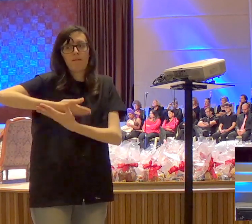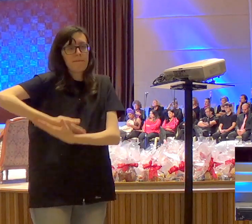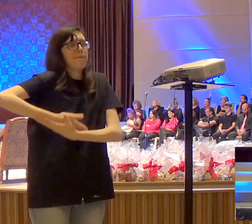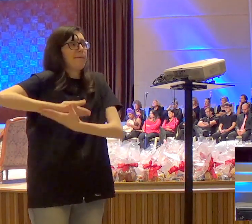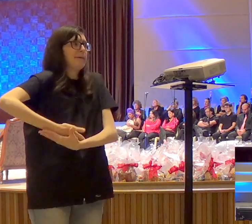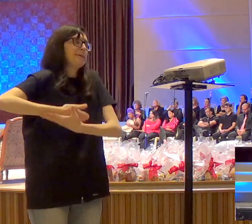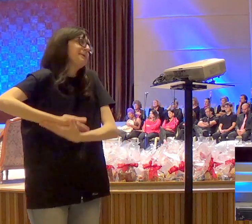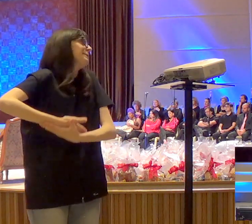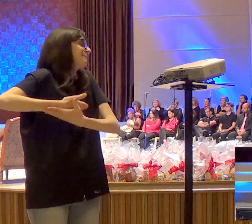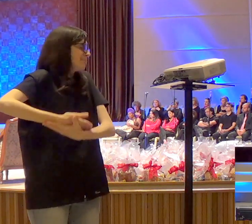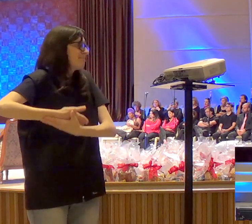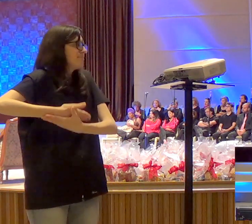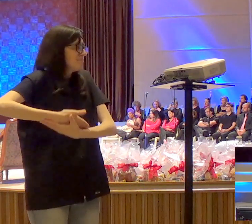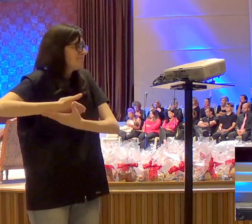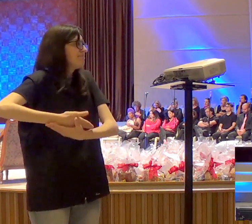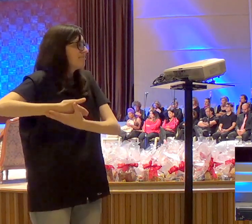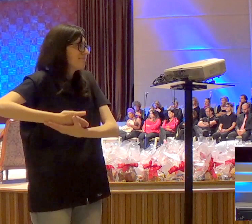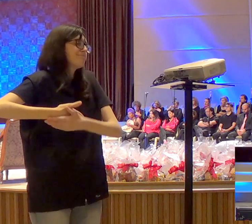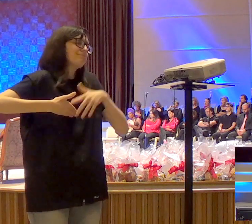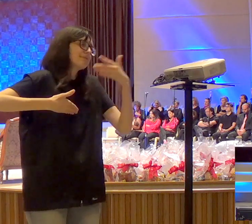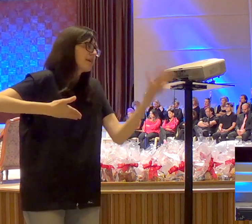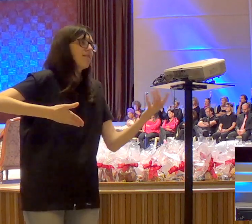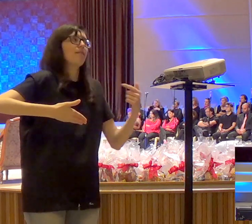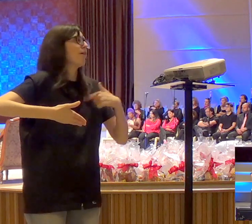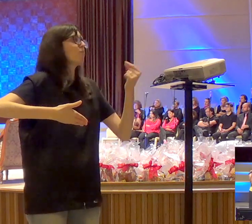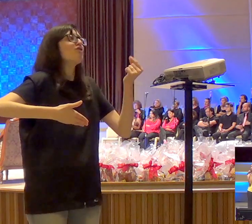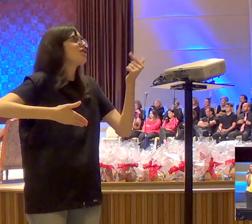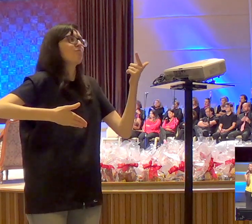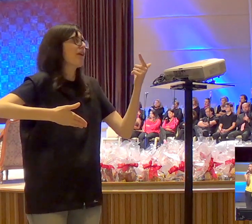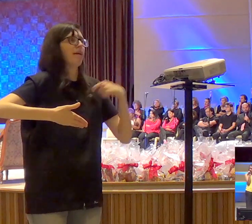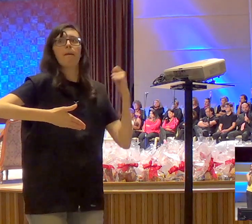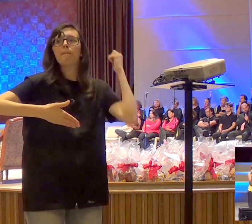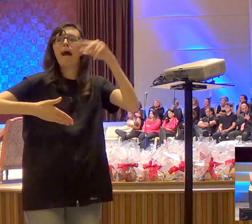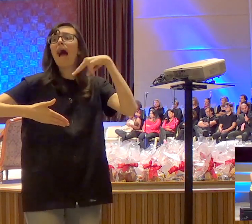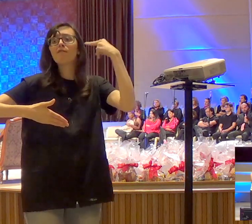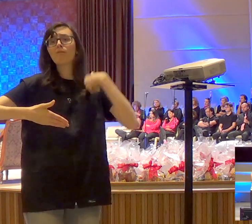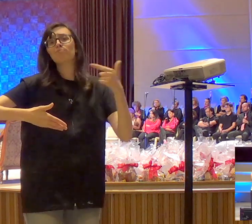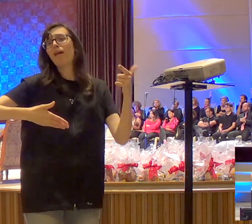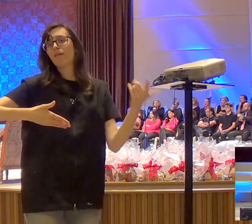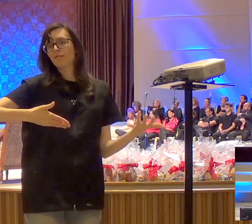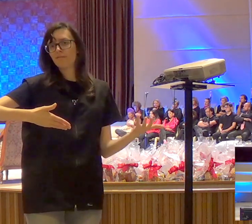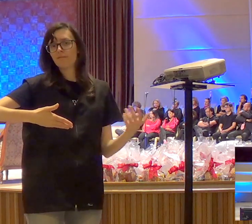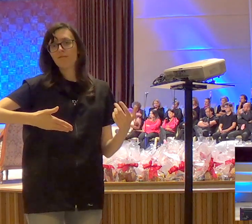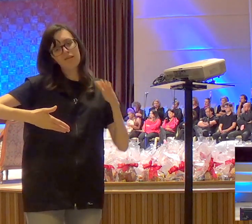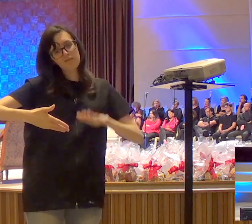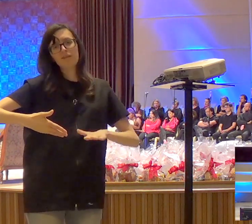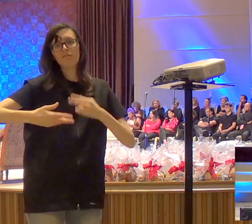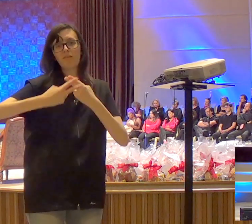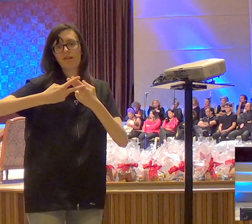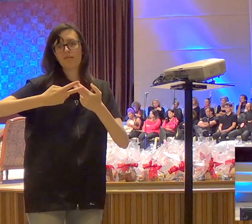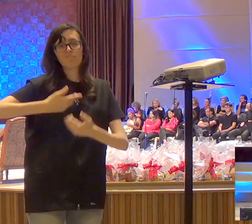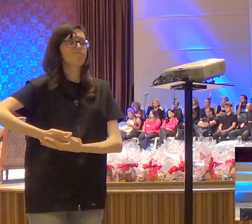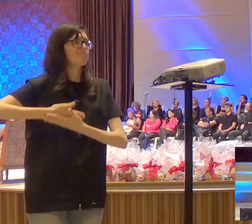said, "Because I don't have the money to pay for a lawyer." E ela respondeu, "Porque eu não tenho dinheiro para pagar o advogado." And I said, "Well, how much does it cost